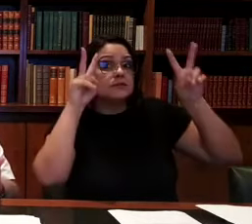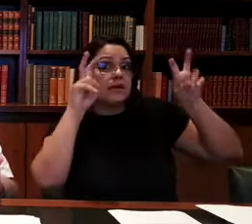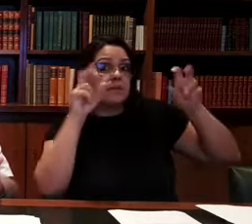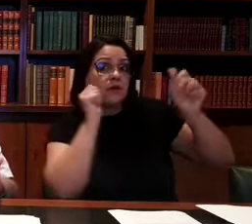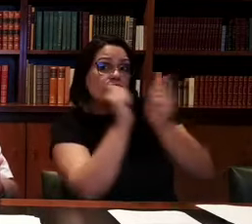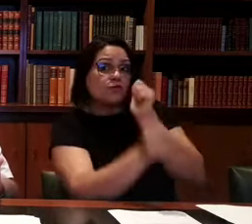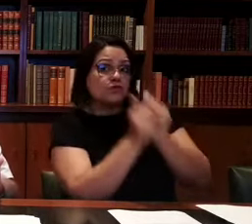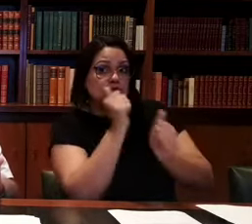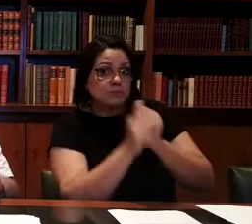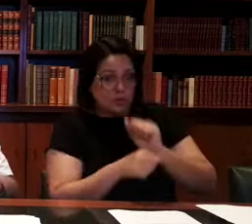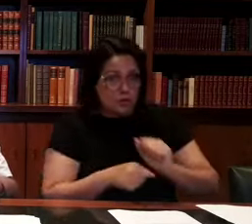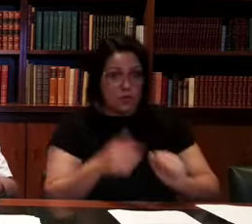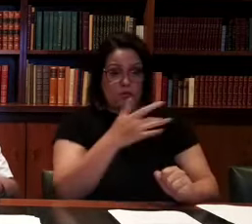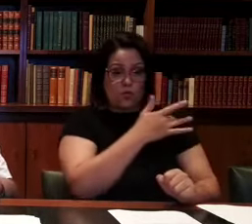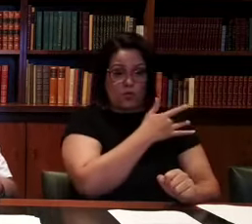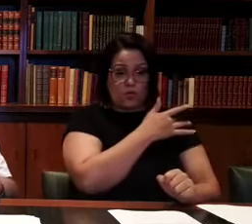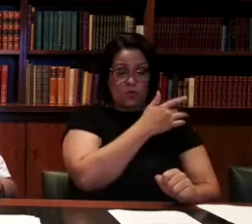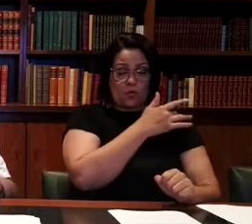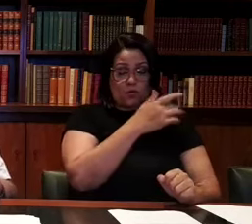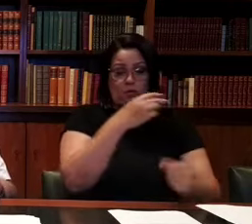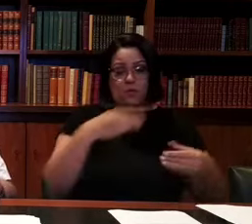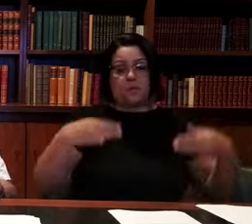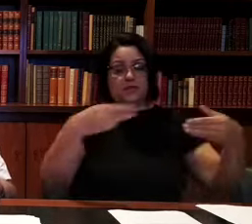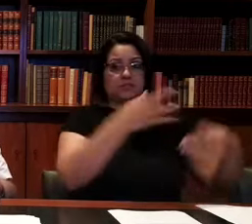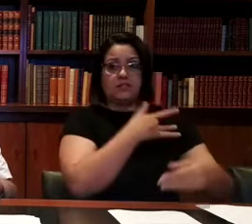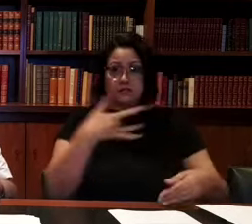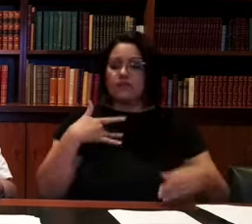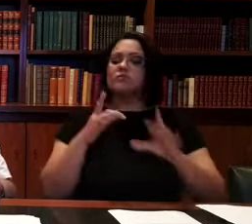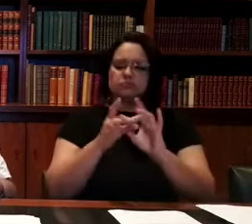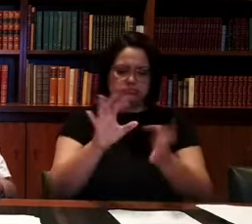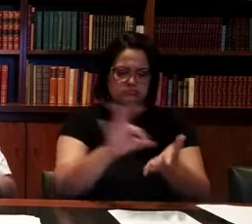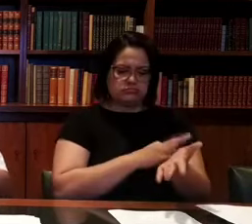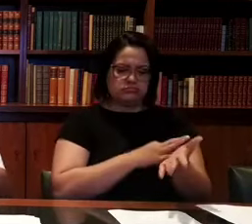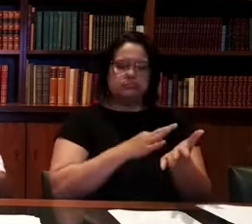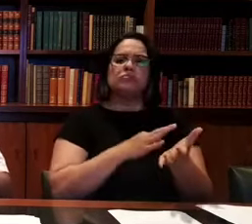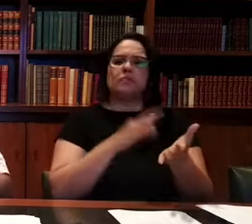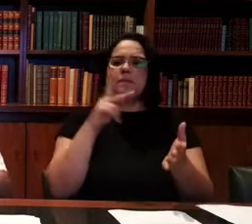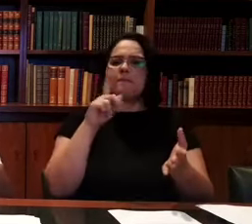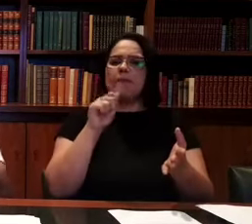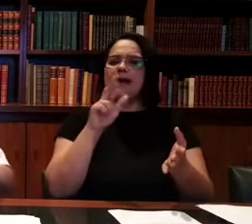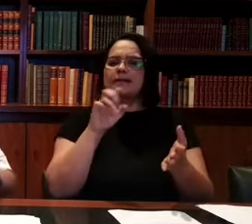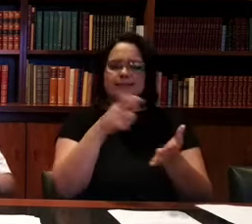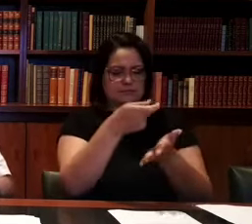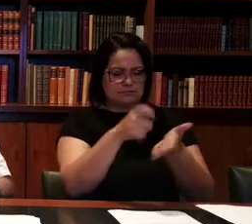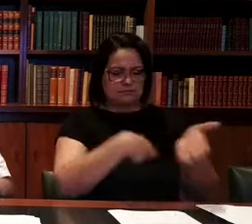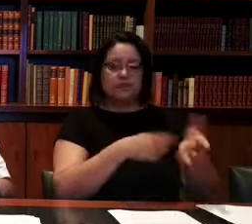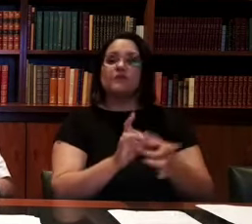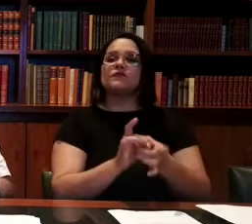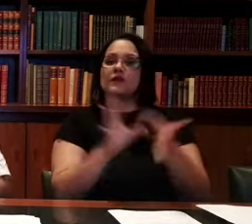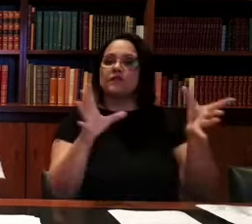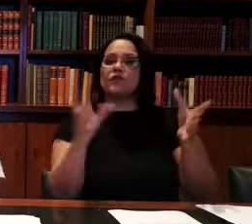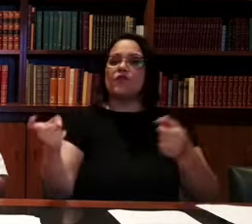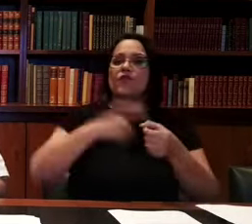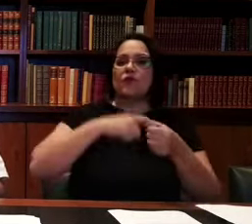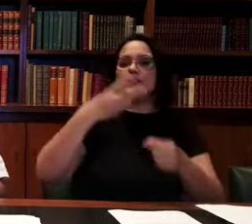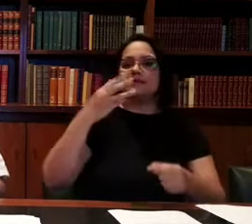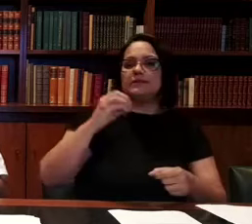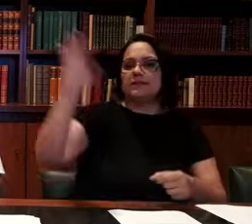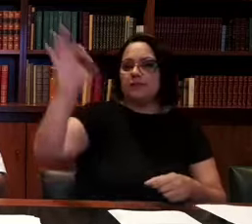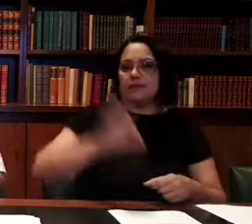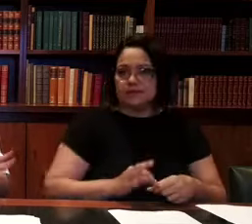como já da sala da saúde deu parecer favorável à volta da das torcidas né o Primeiro Momento 30 acusam a torcida aí